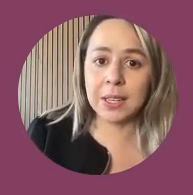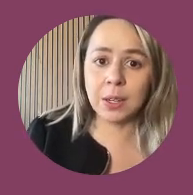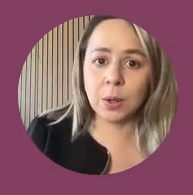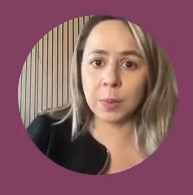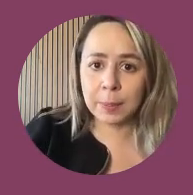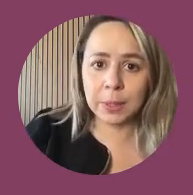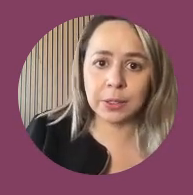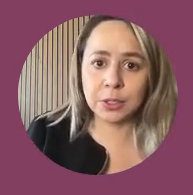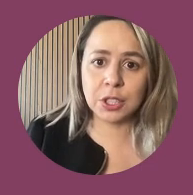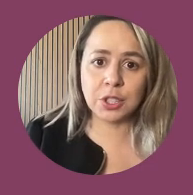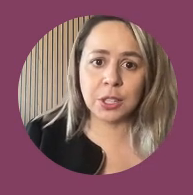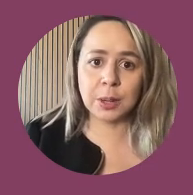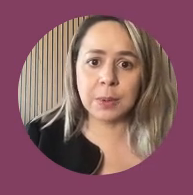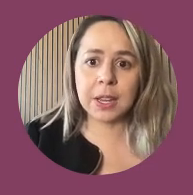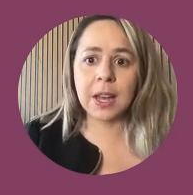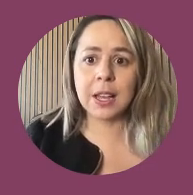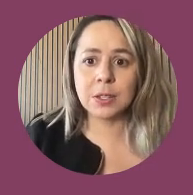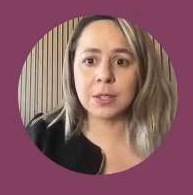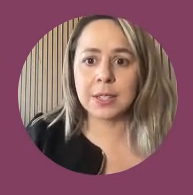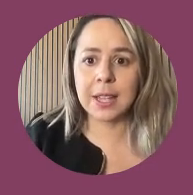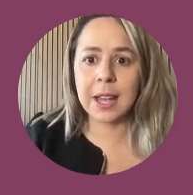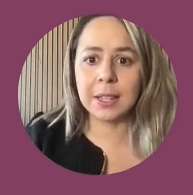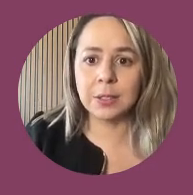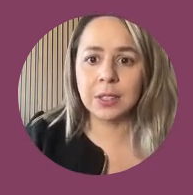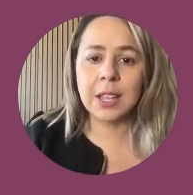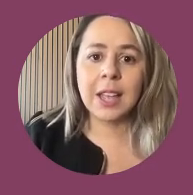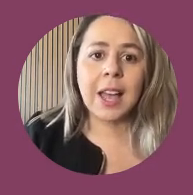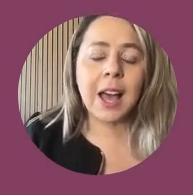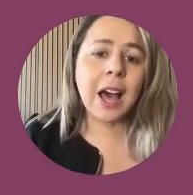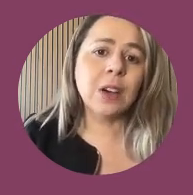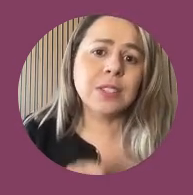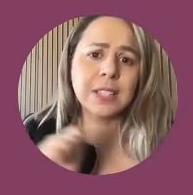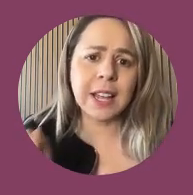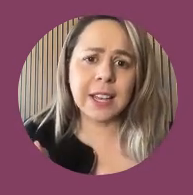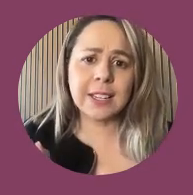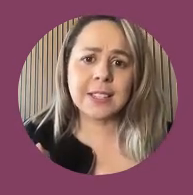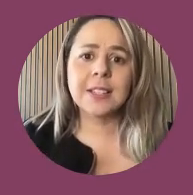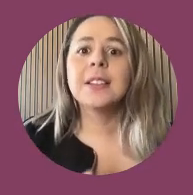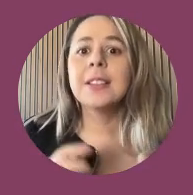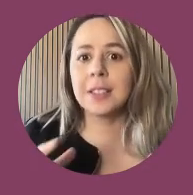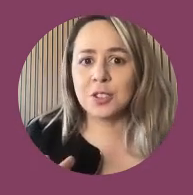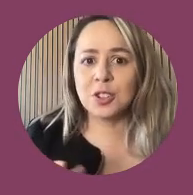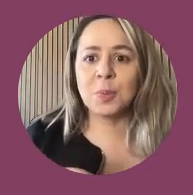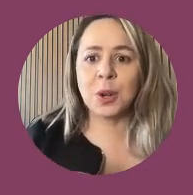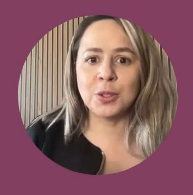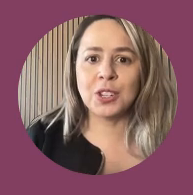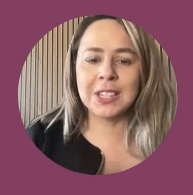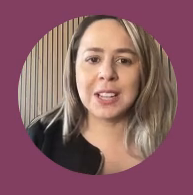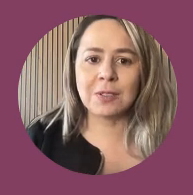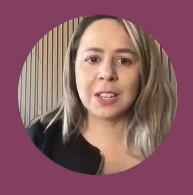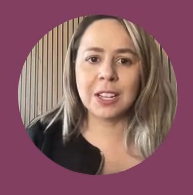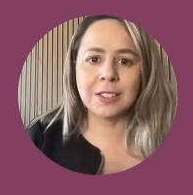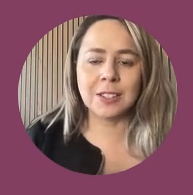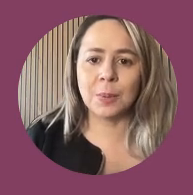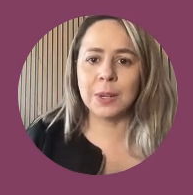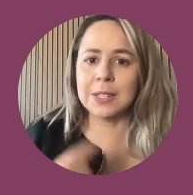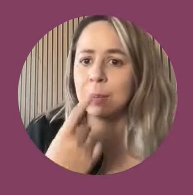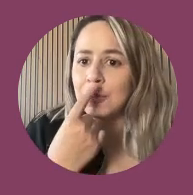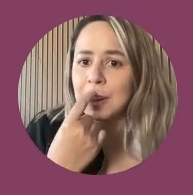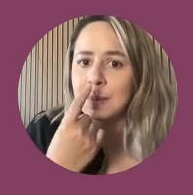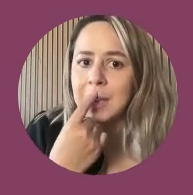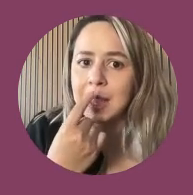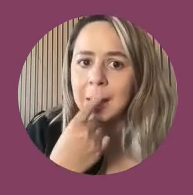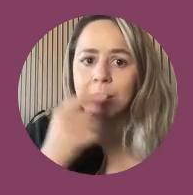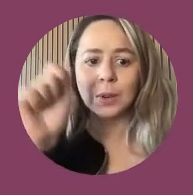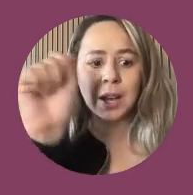visual ali com a prancha dinâmica associado aos sinais que a gente pode utilizar com a criança. Então, por